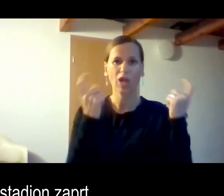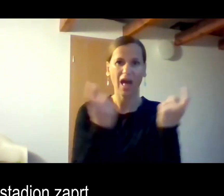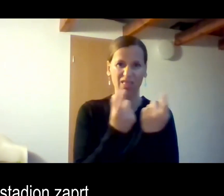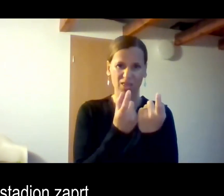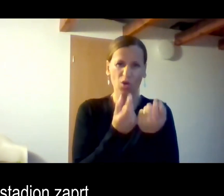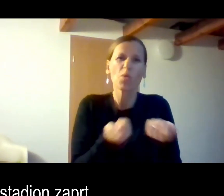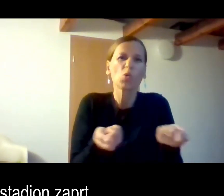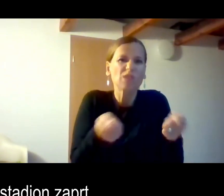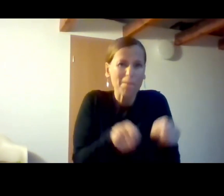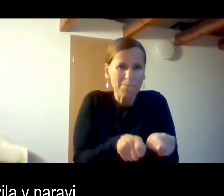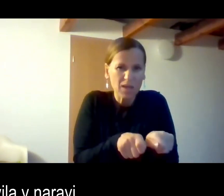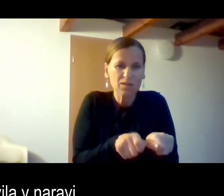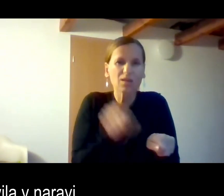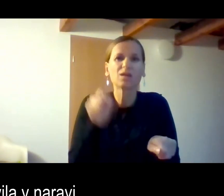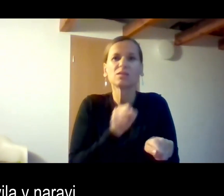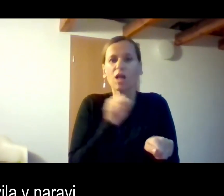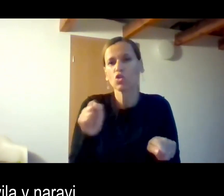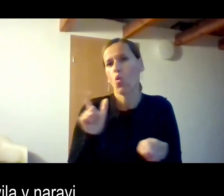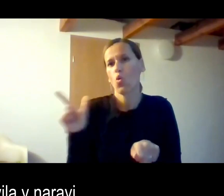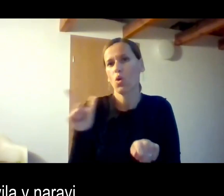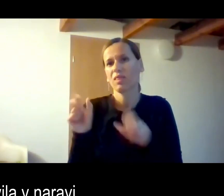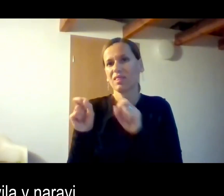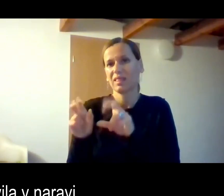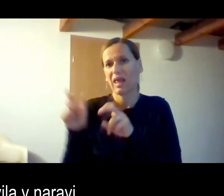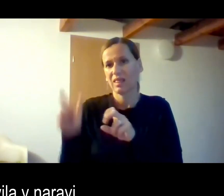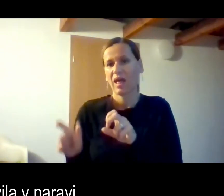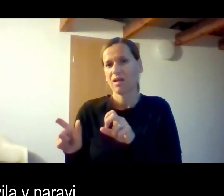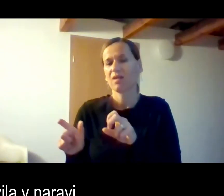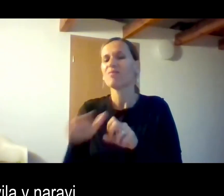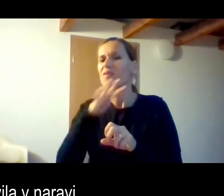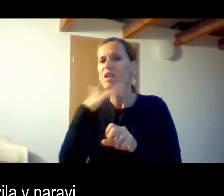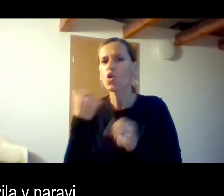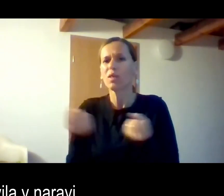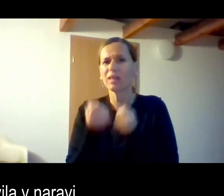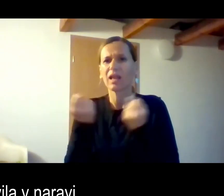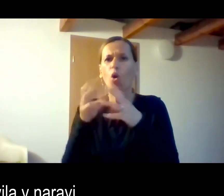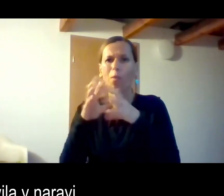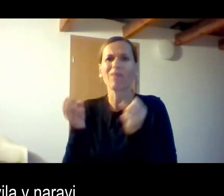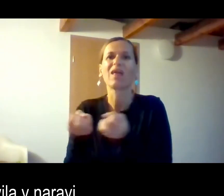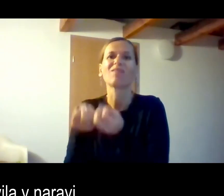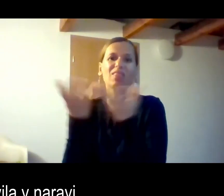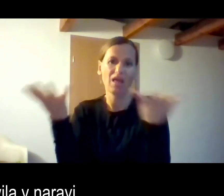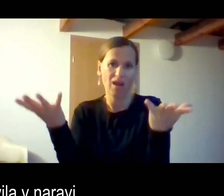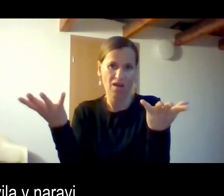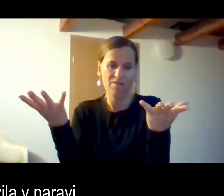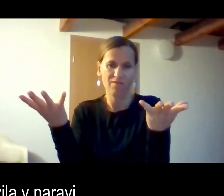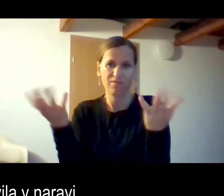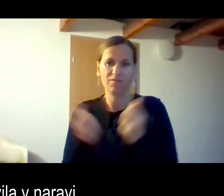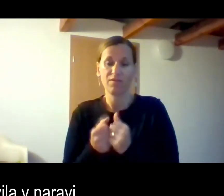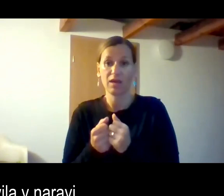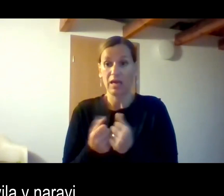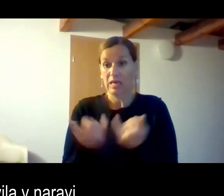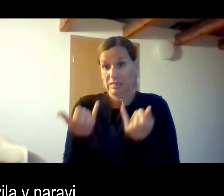zato sva s trenerjem veliko treningov opravila v naravi. V zadnjem tednu, pa se je